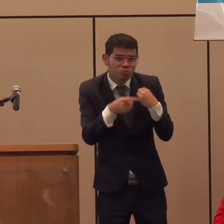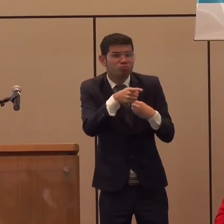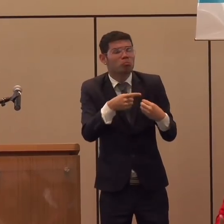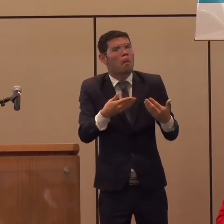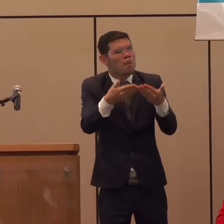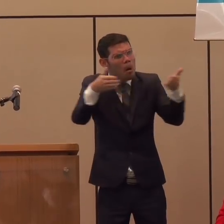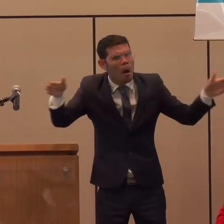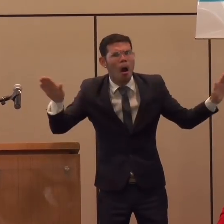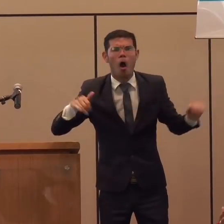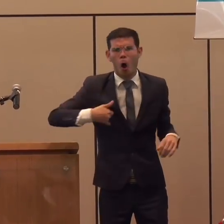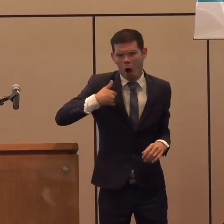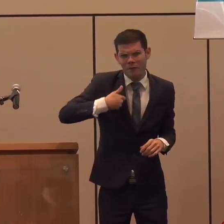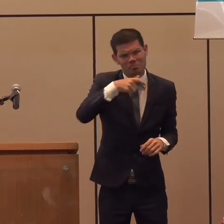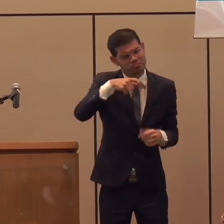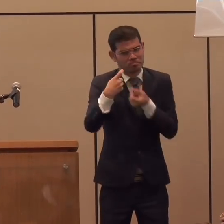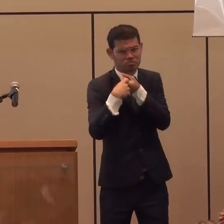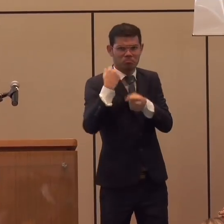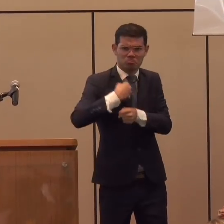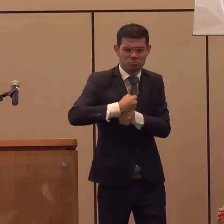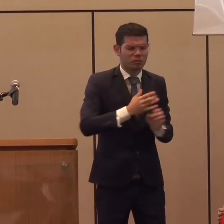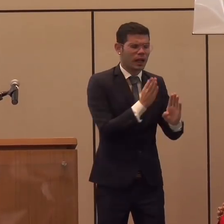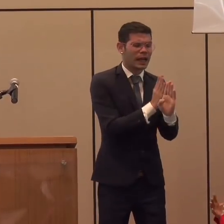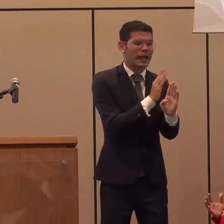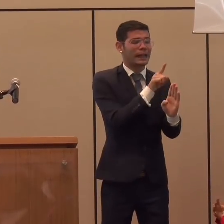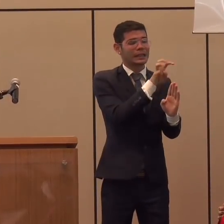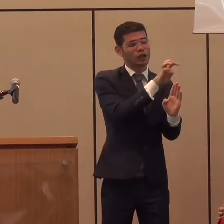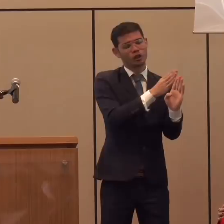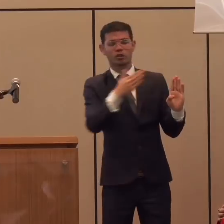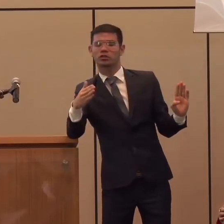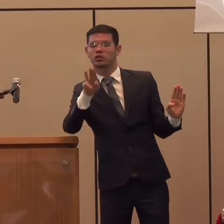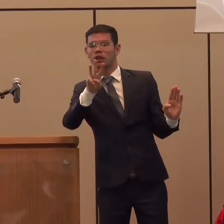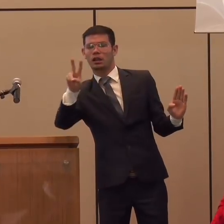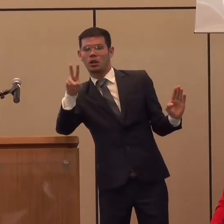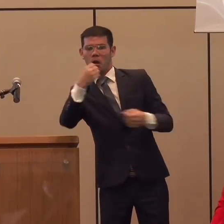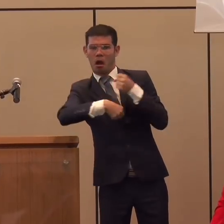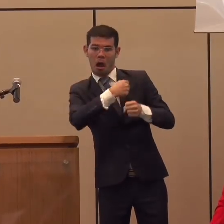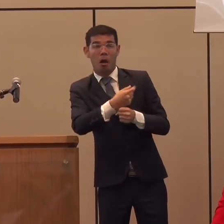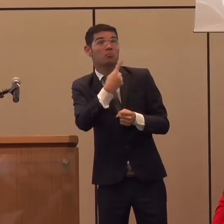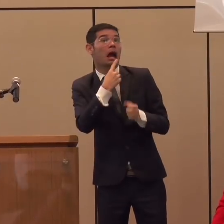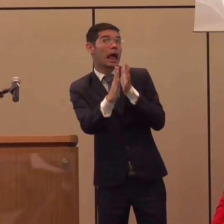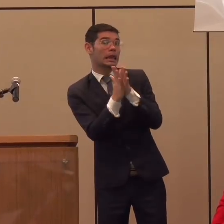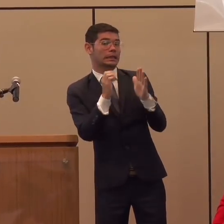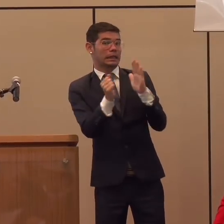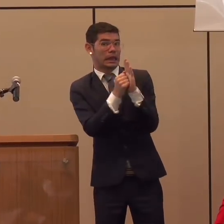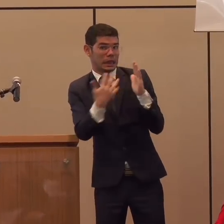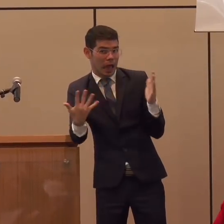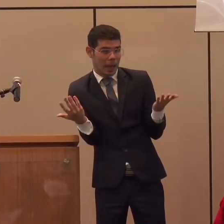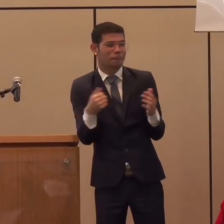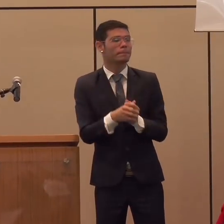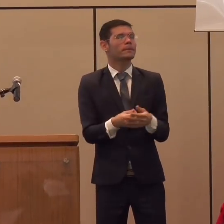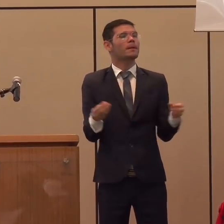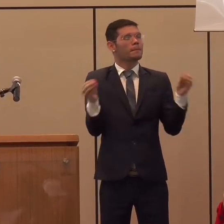categorías de 18 y 28 años según datos del dane entonces igualmente queremos aprovechamos la